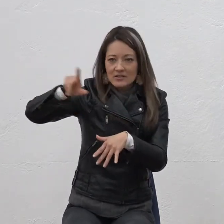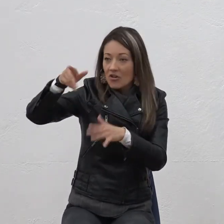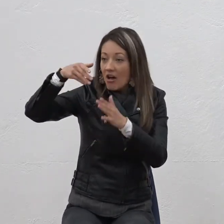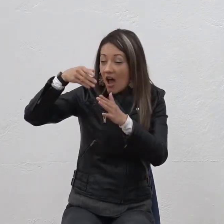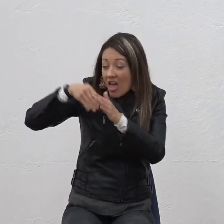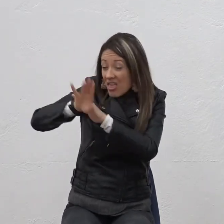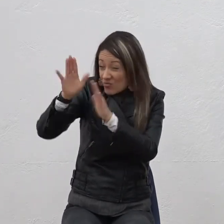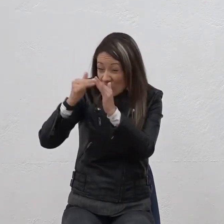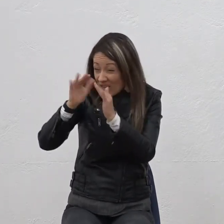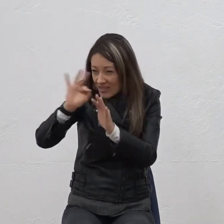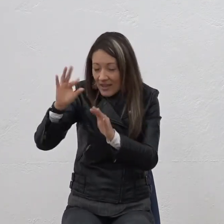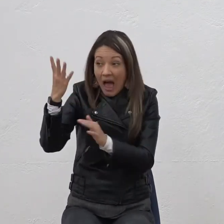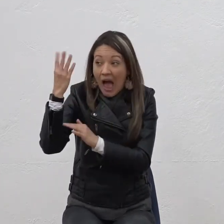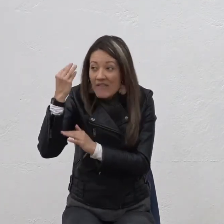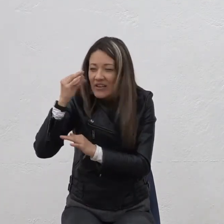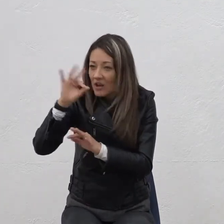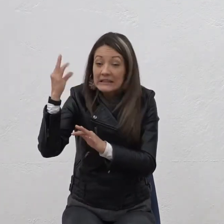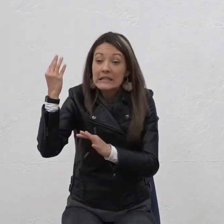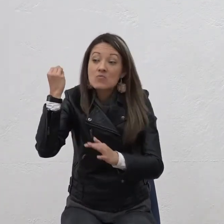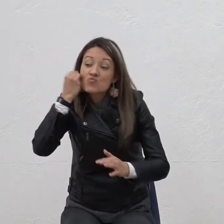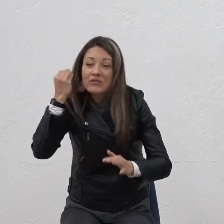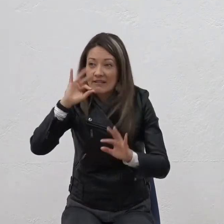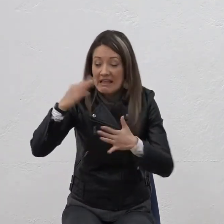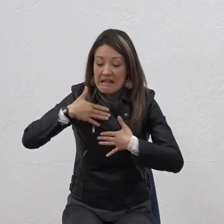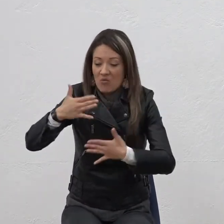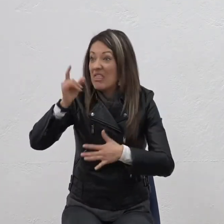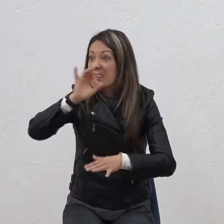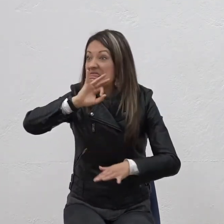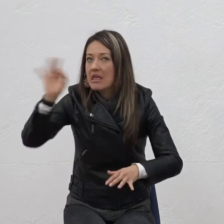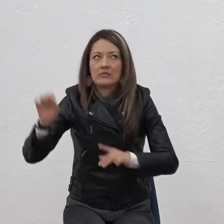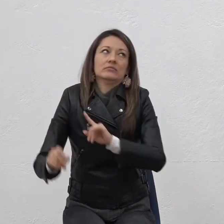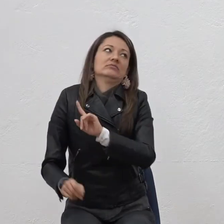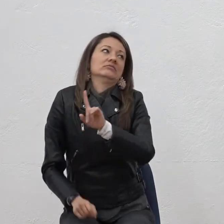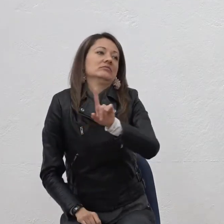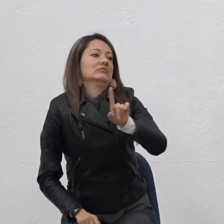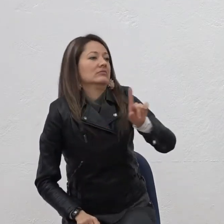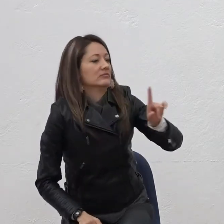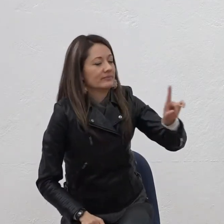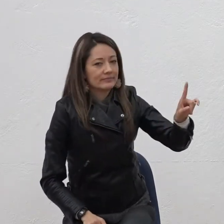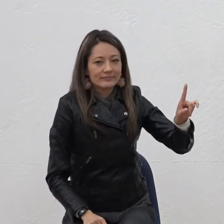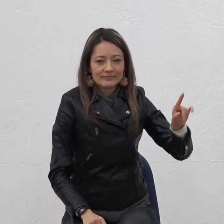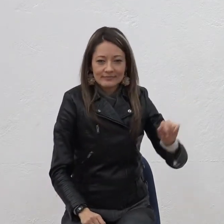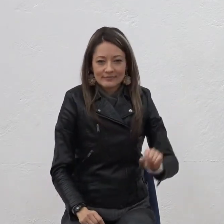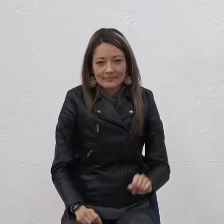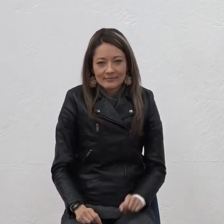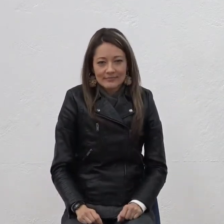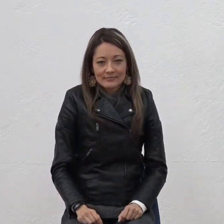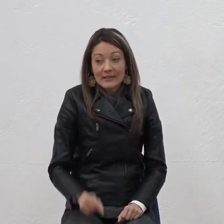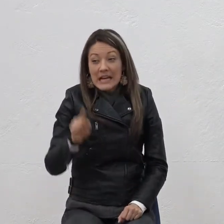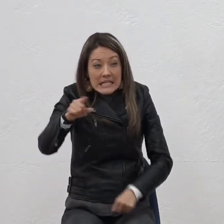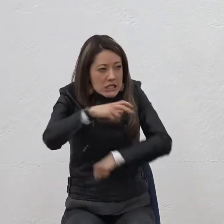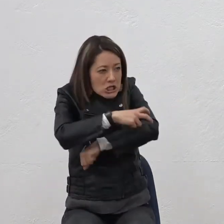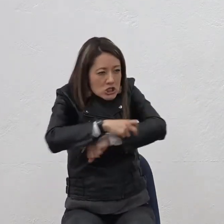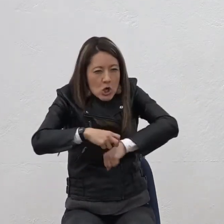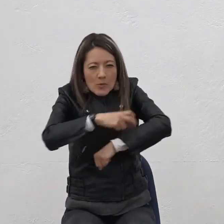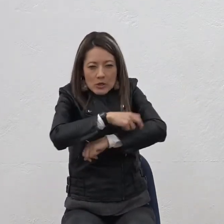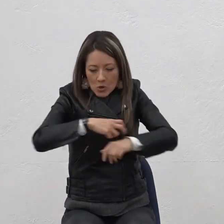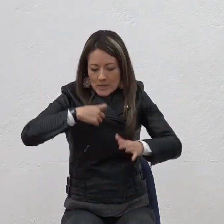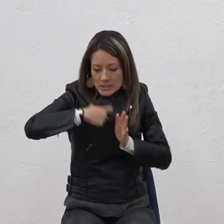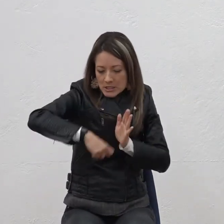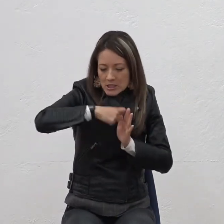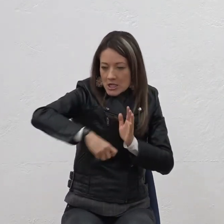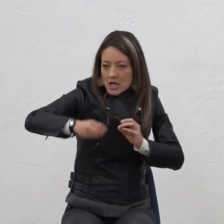casa, yo ni me hable, ni me salude, ¿cierto? Nosotros le hubiéramos dicho, mire, ese es el que roba y que nos cobra